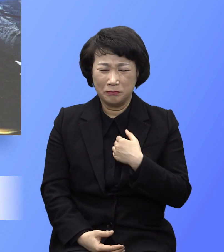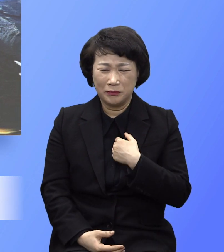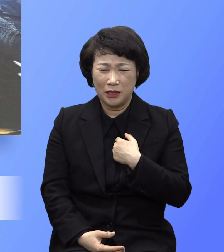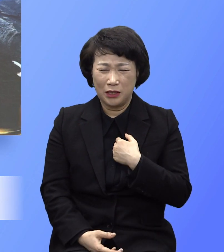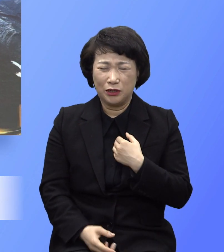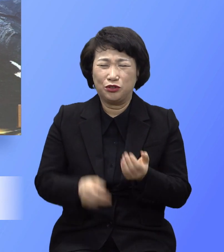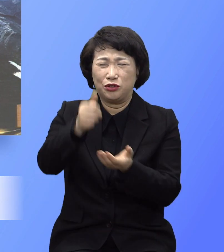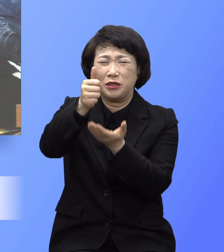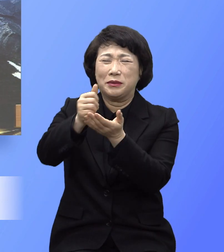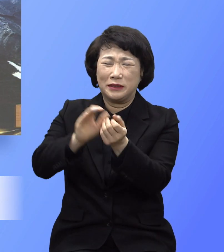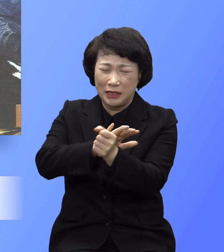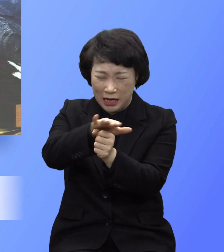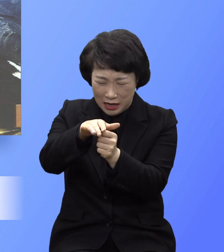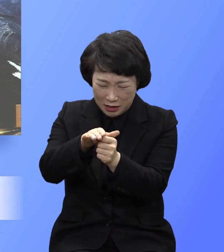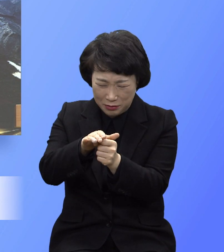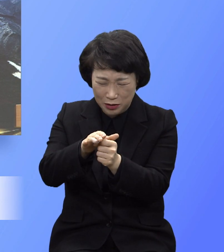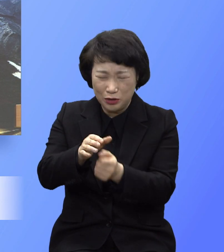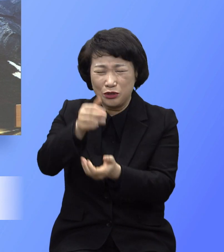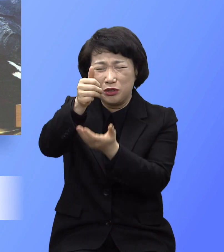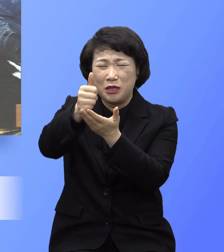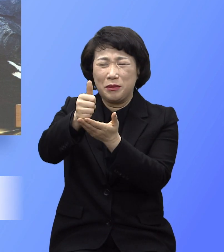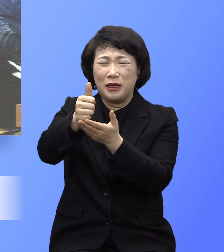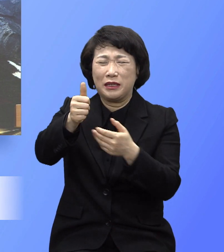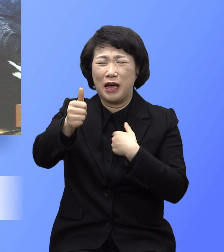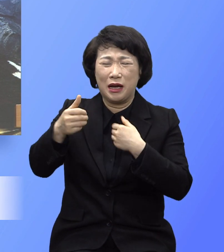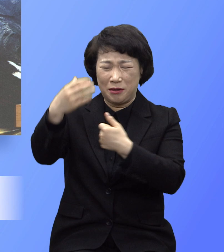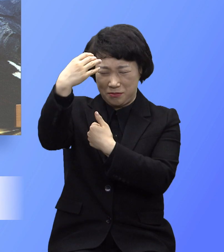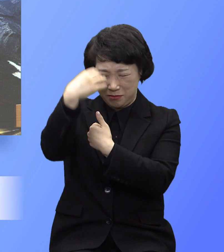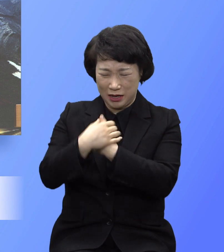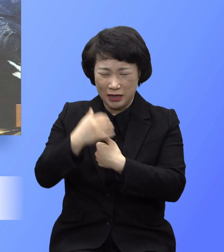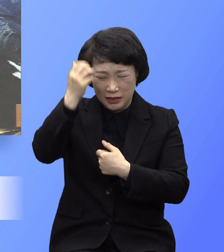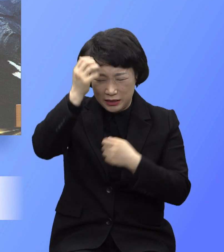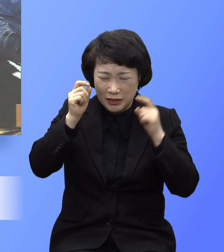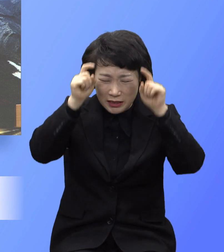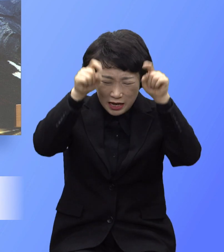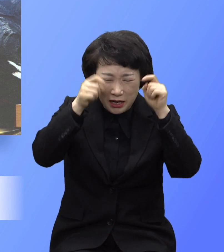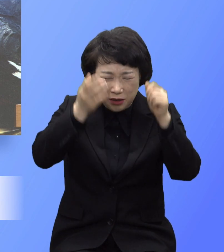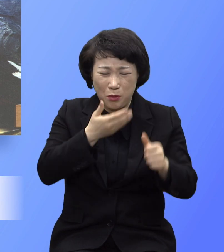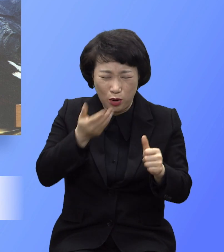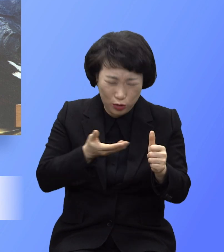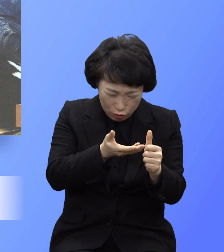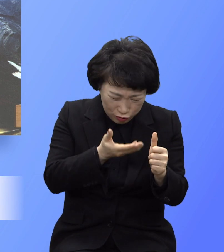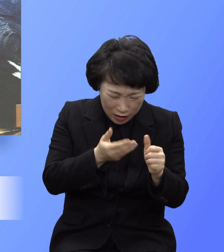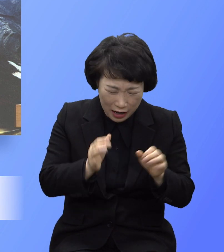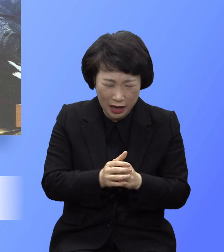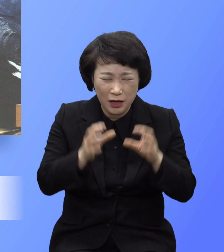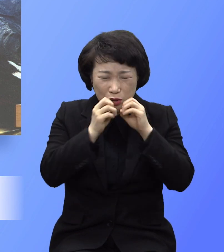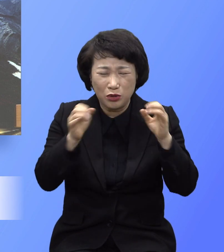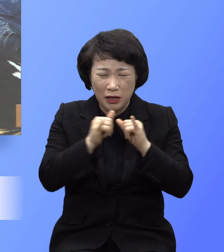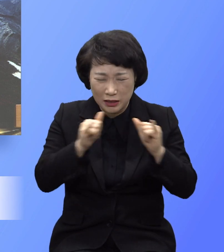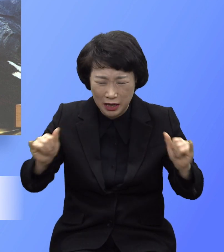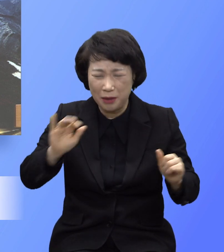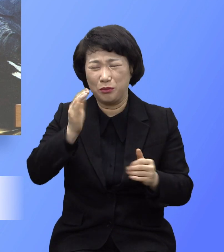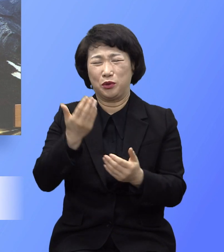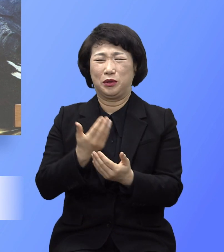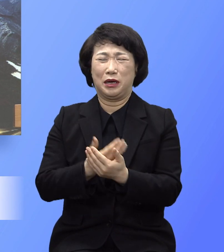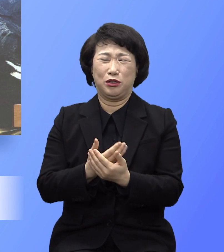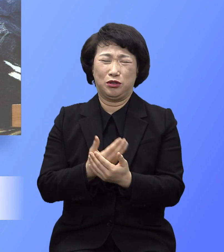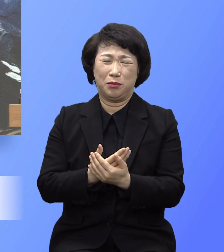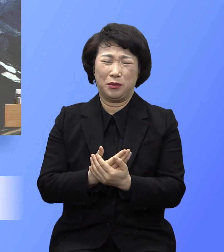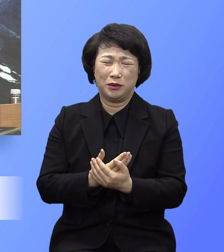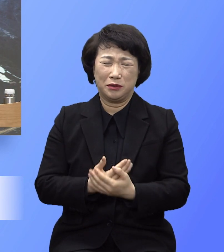난 주님을 사랑함으로 주님이 내게 맡긴 양을 먹일 수 있도록 전도자가 되게